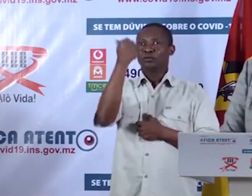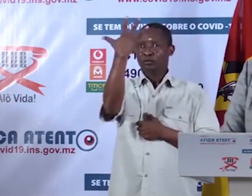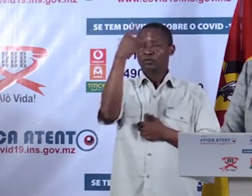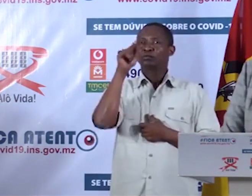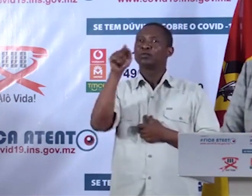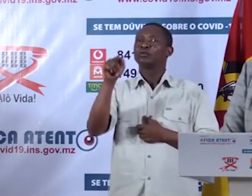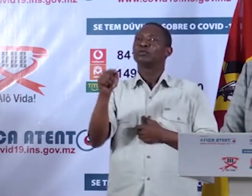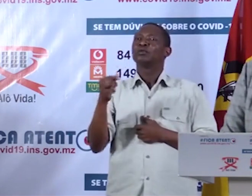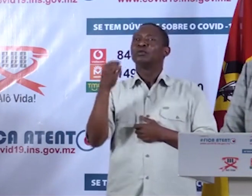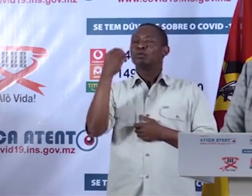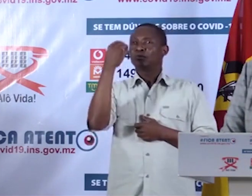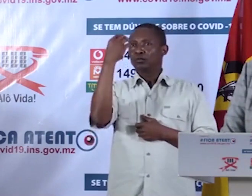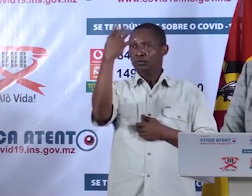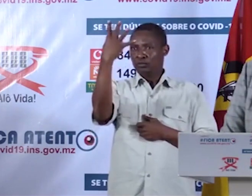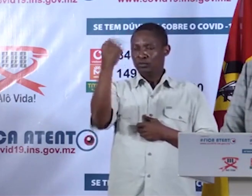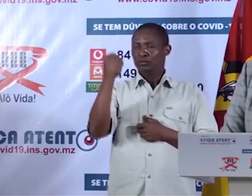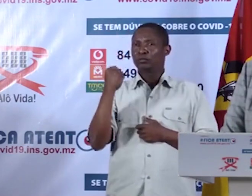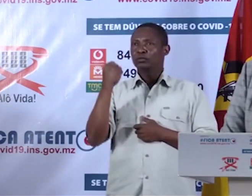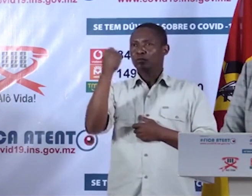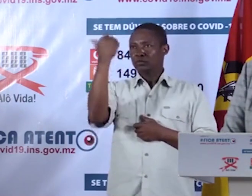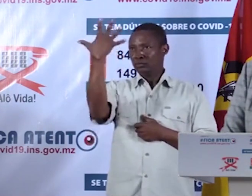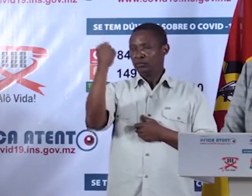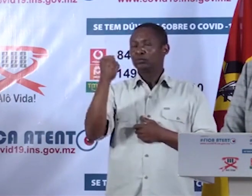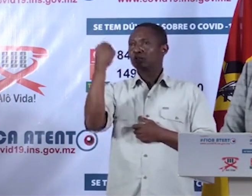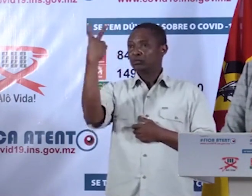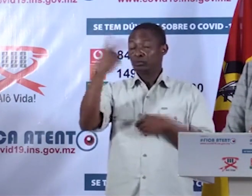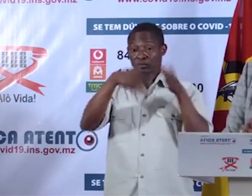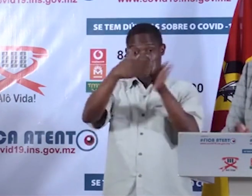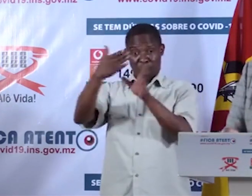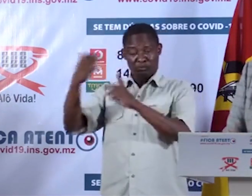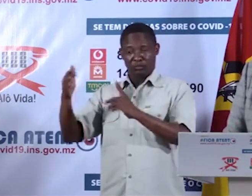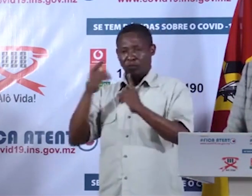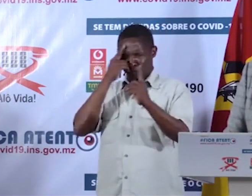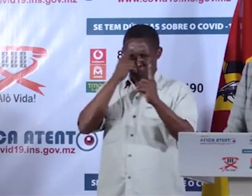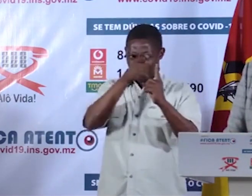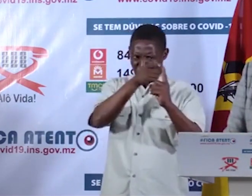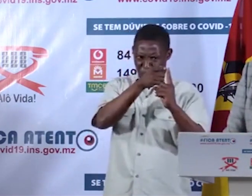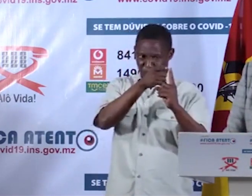725.472 pessoas rastreadas à infecção de Covid-19. Destas,